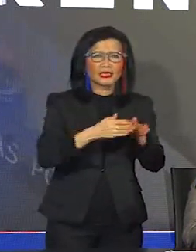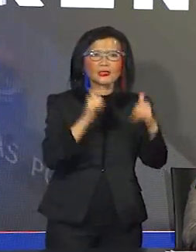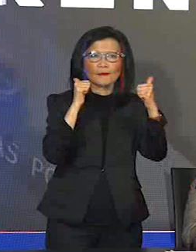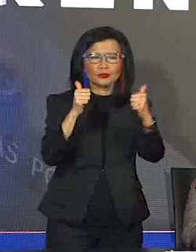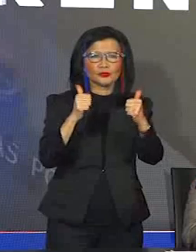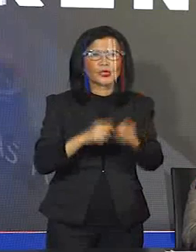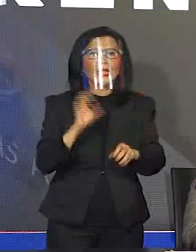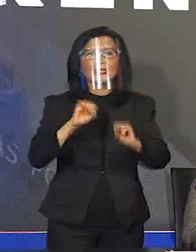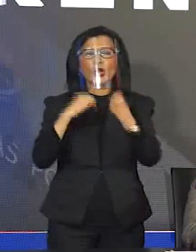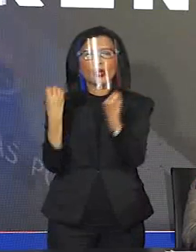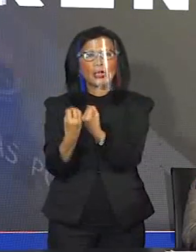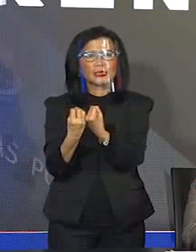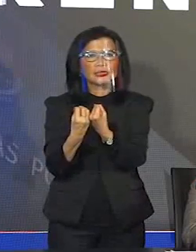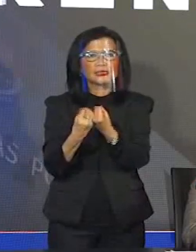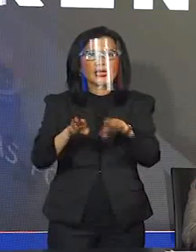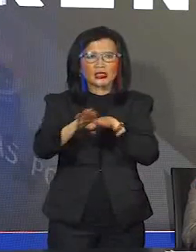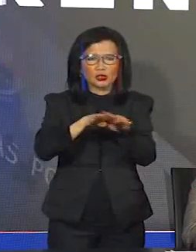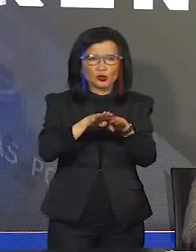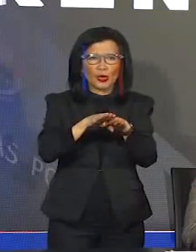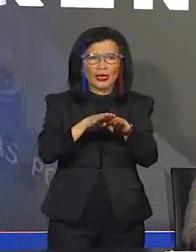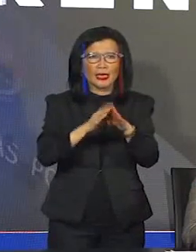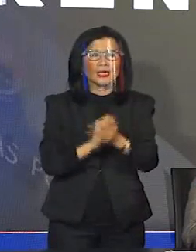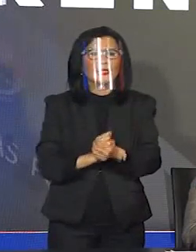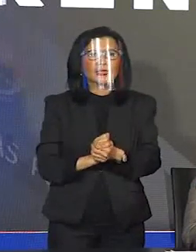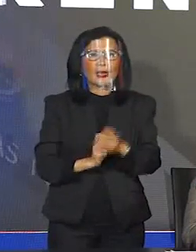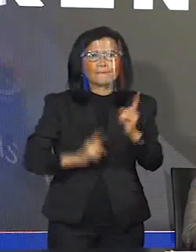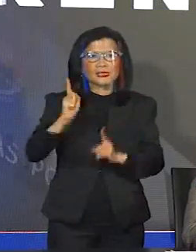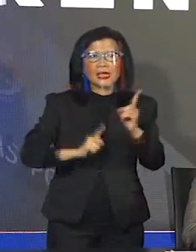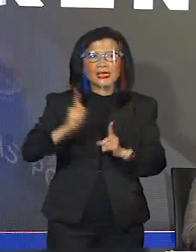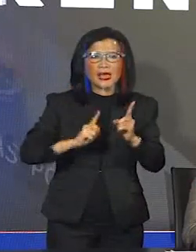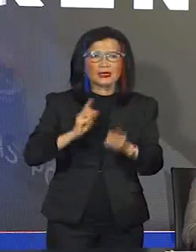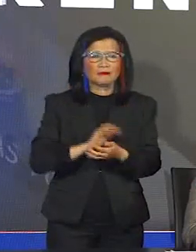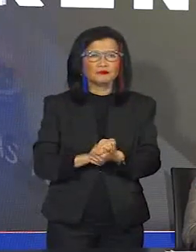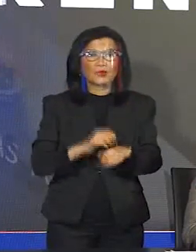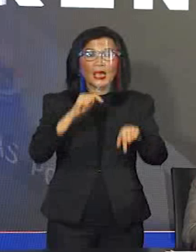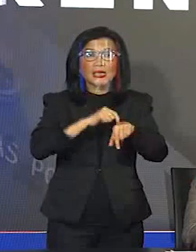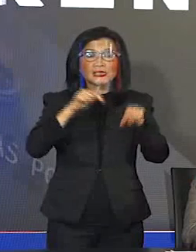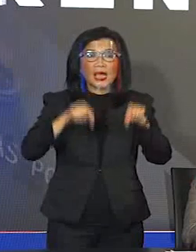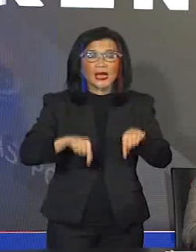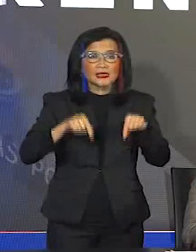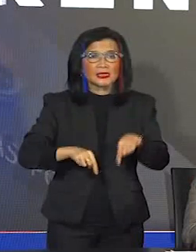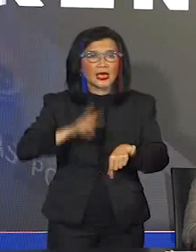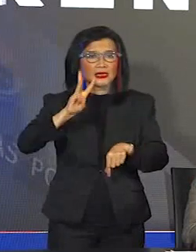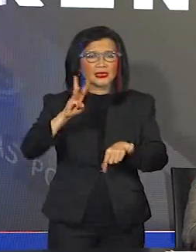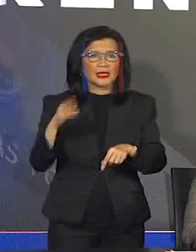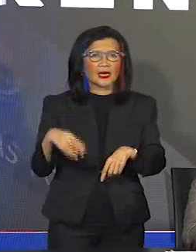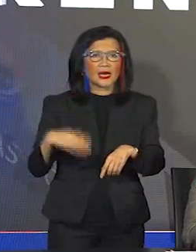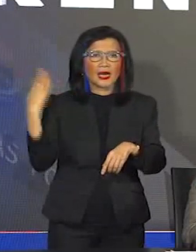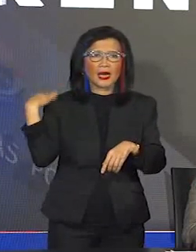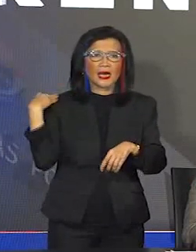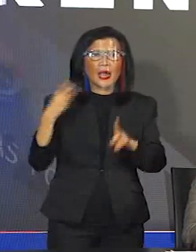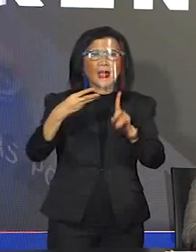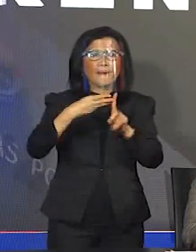ada di organisasi sesuai dengan kompetisinya. Saat ini 3 brigjen di